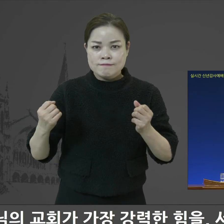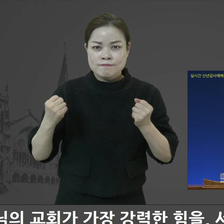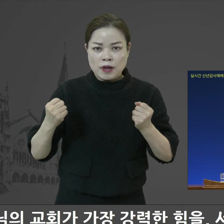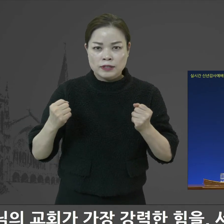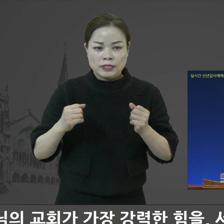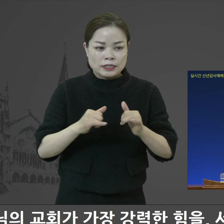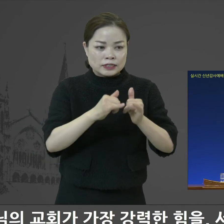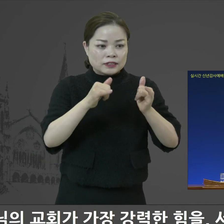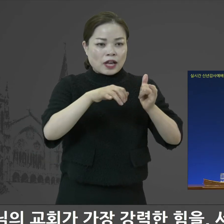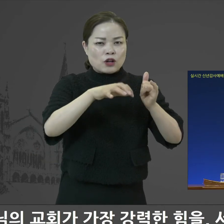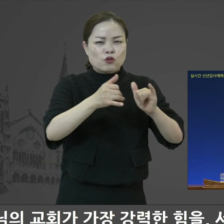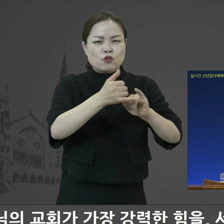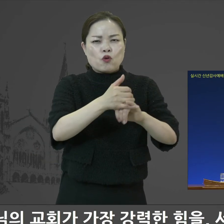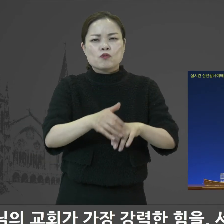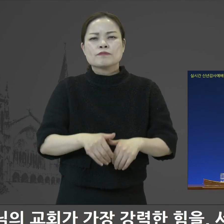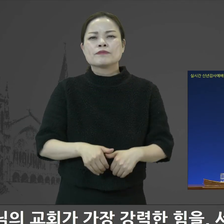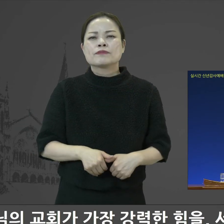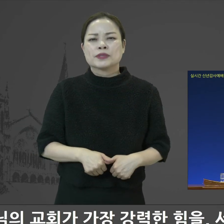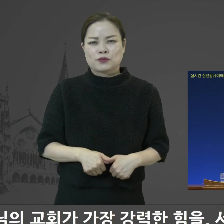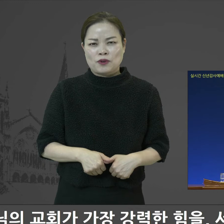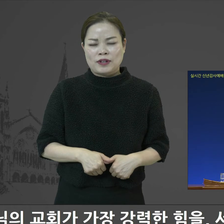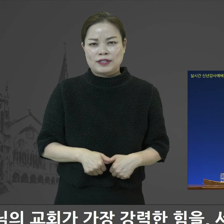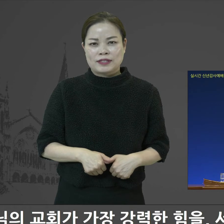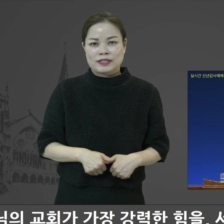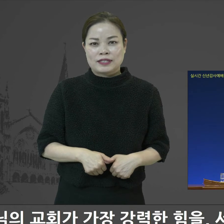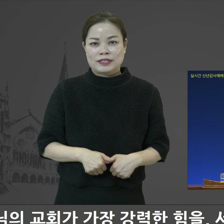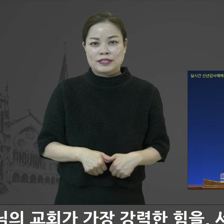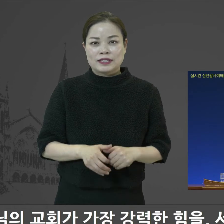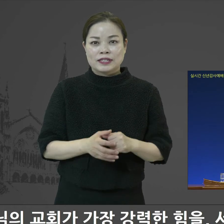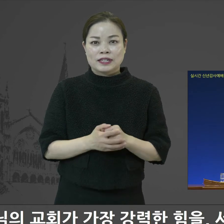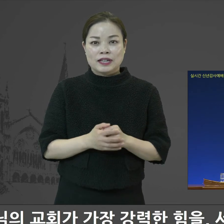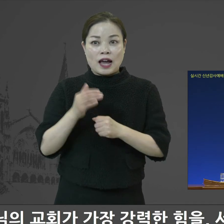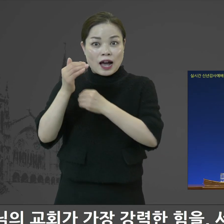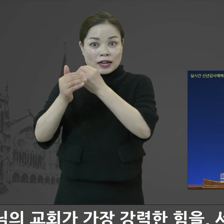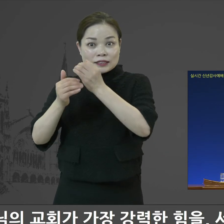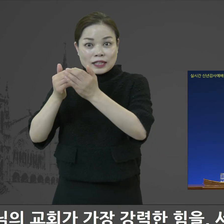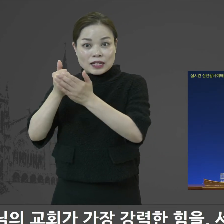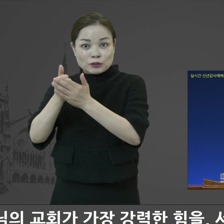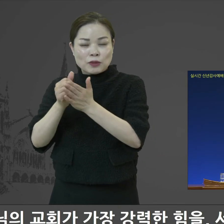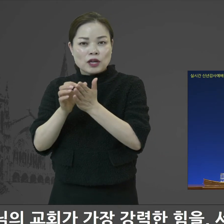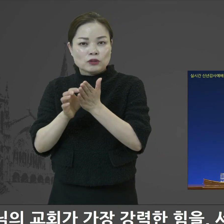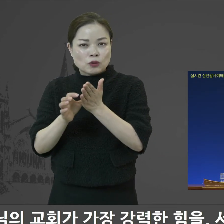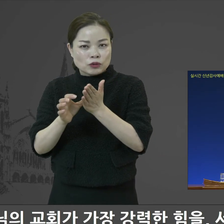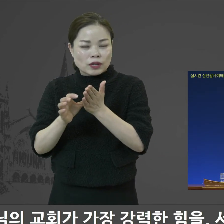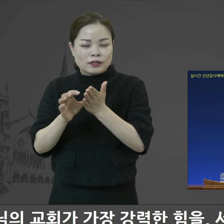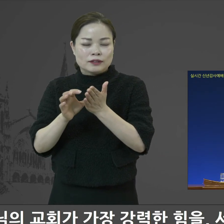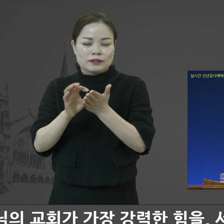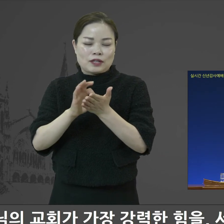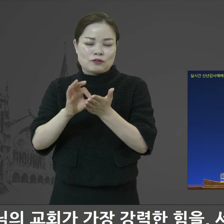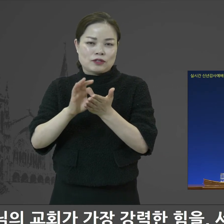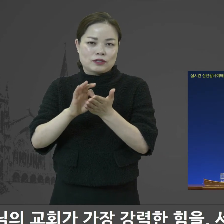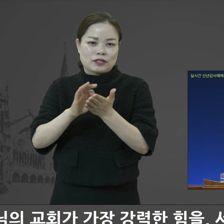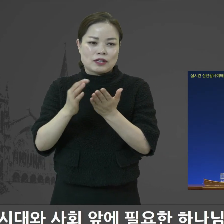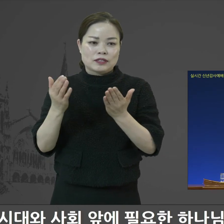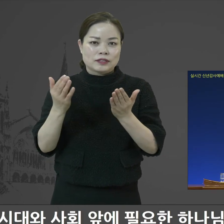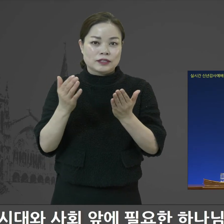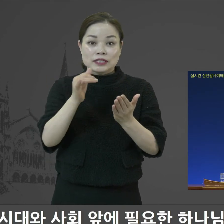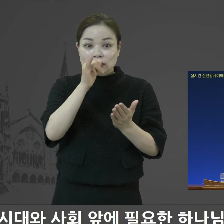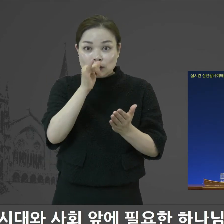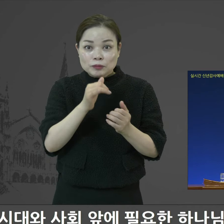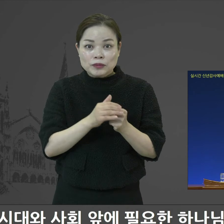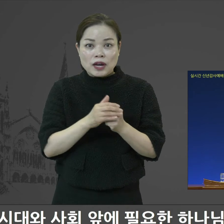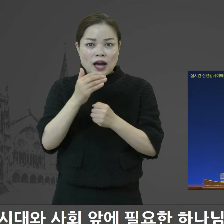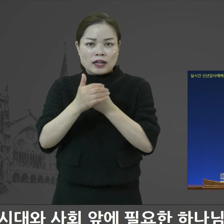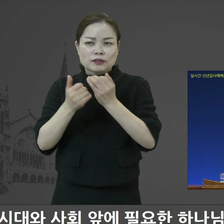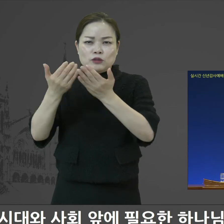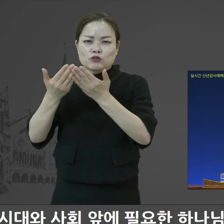이 사회 앞에 꼭 필요한 이런 이 하나님의 도구가 되는 역사가 일어난다는 겁니다. 그 근원에 하나님이